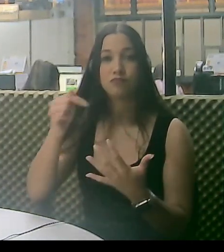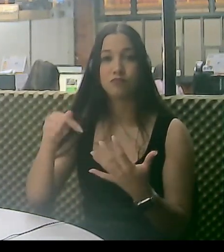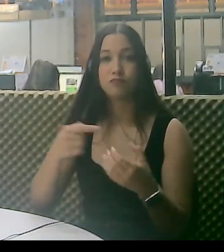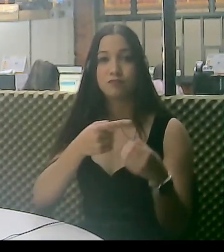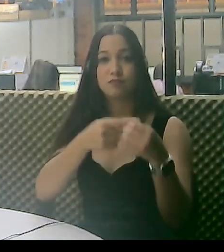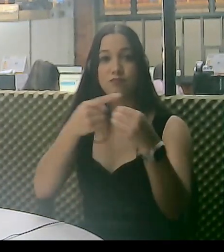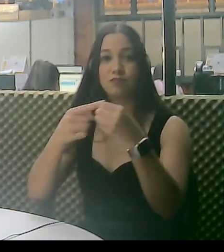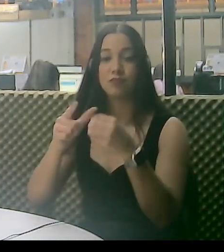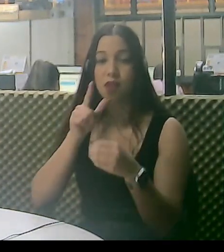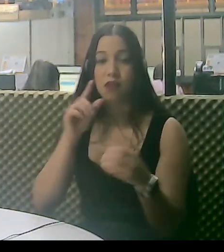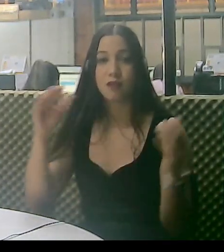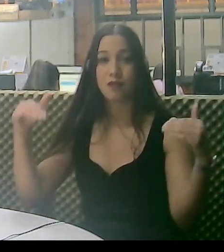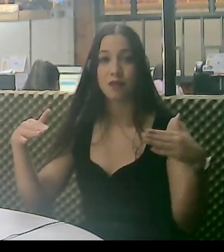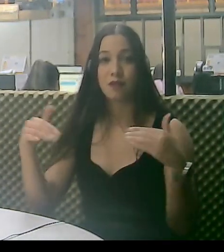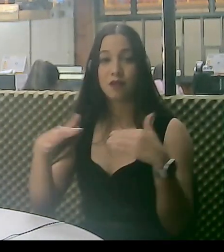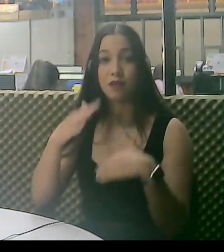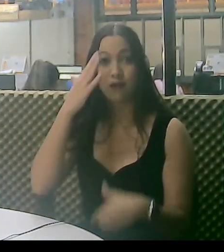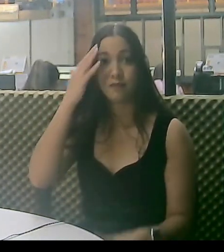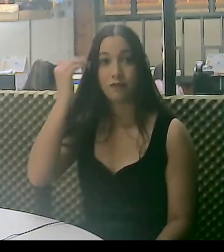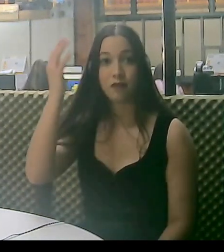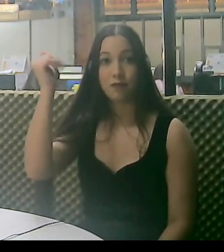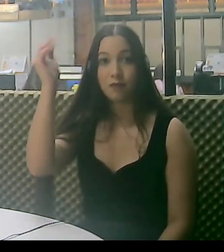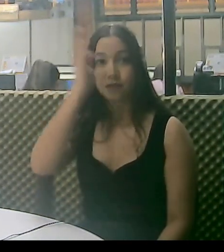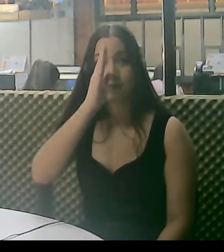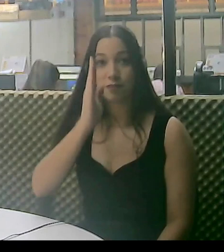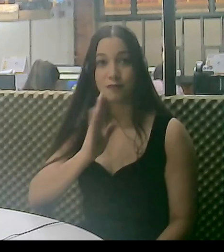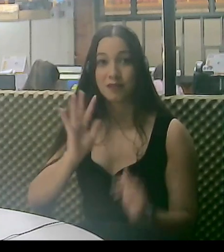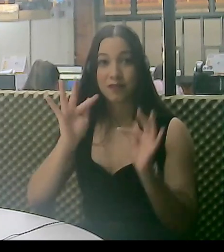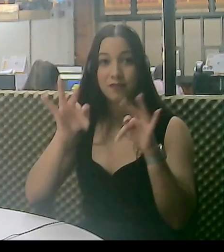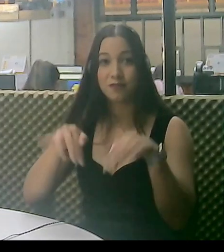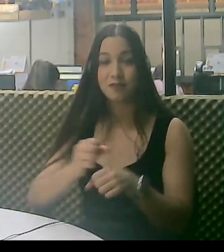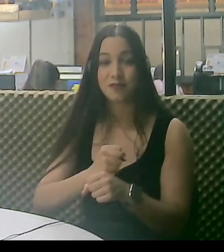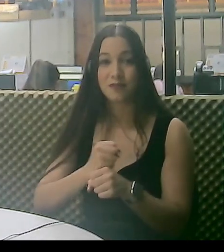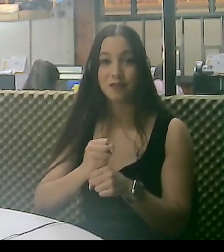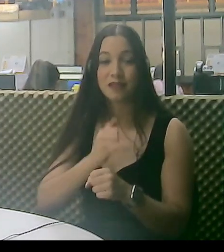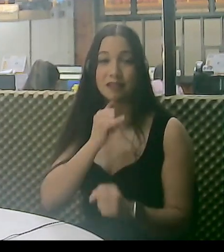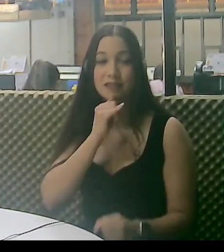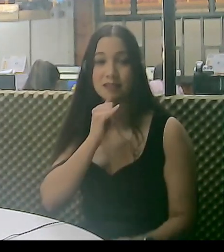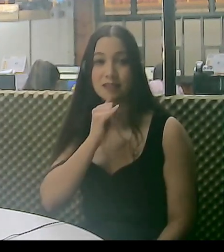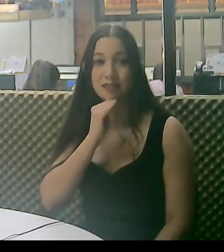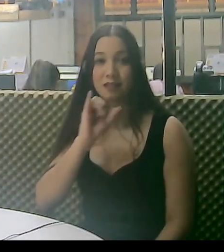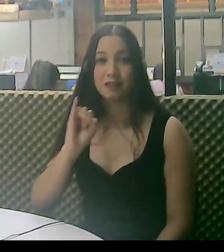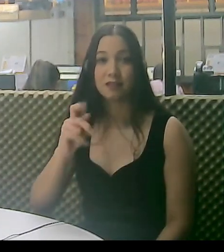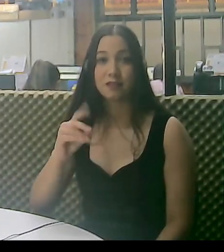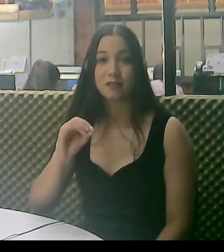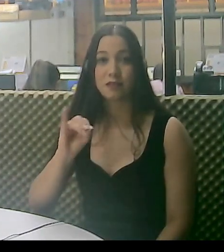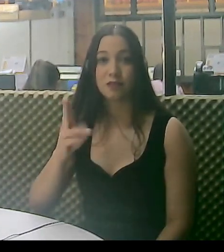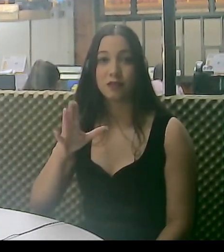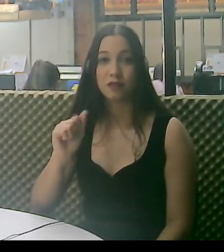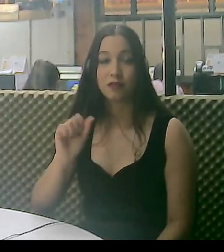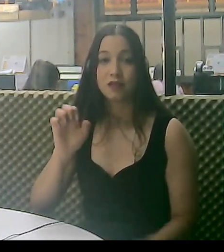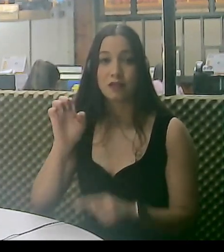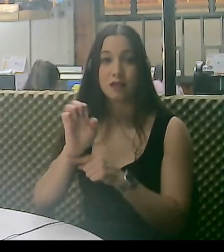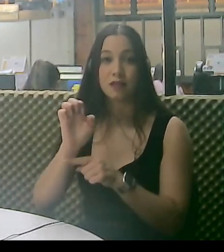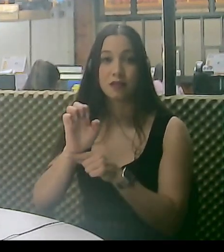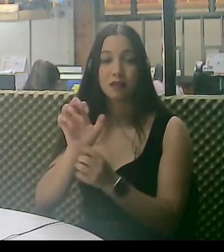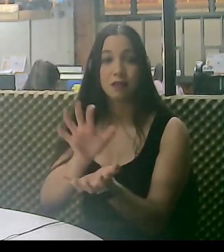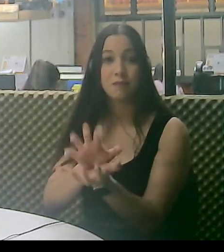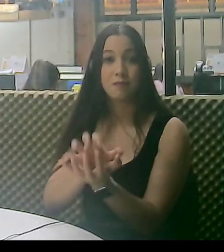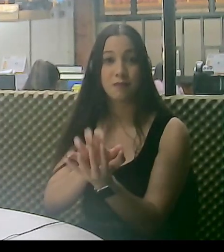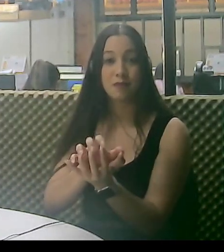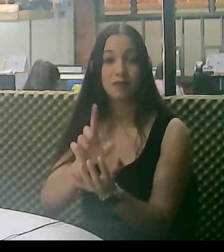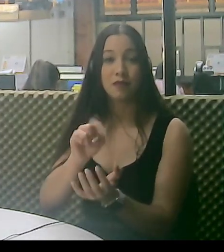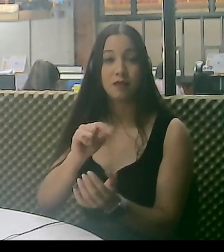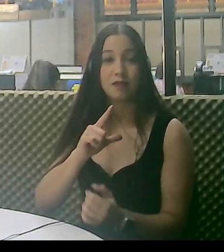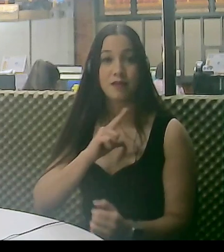destinos litorâneos que são muito procurados pelos brasileiros no fim de ano, como, por exemplo, Ipojuca, que fica no estado de Pernambuco, local